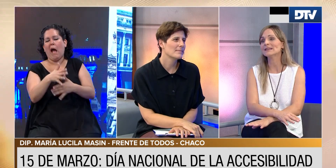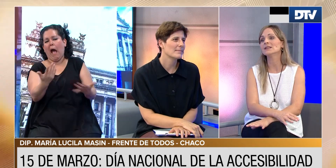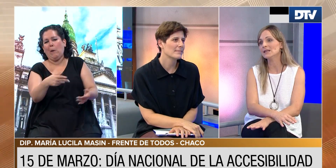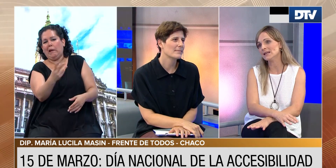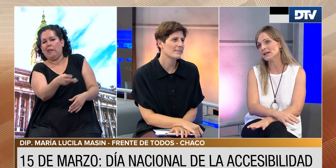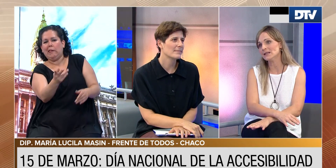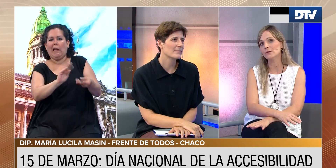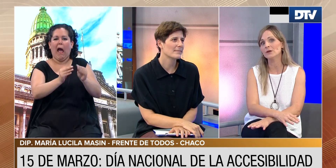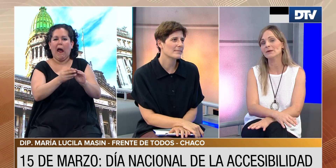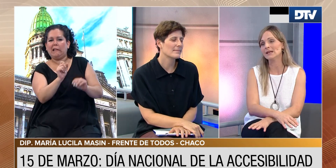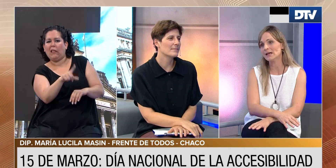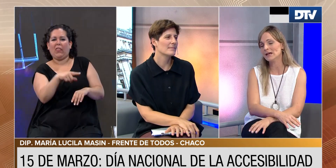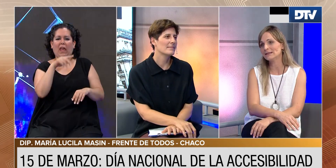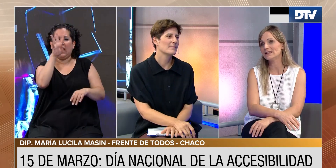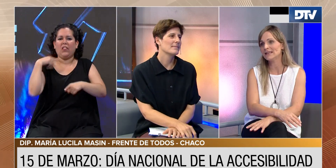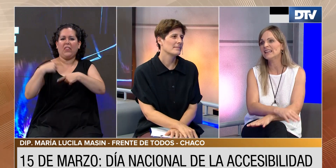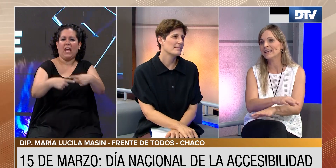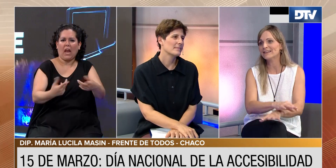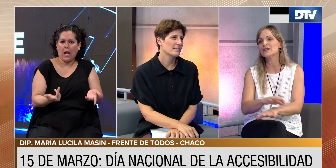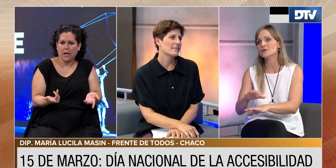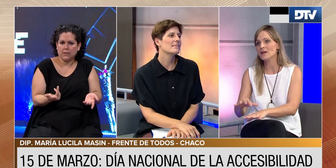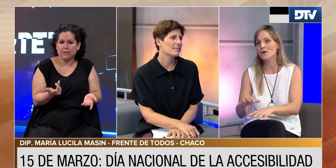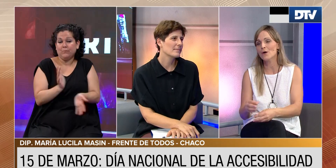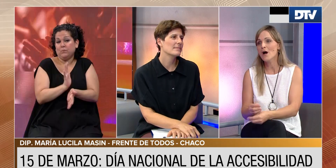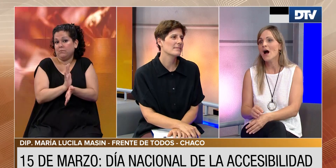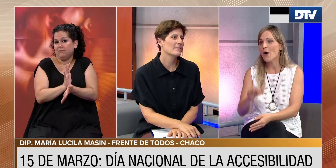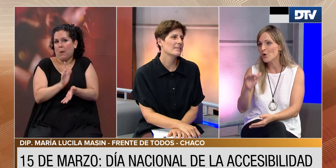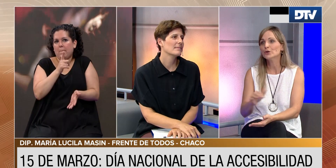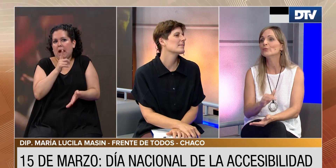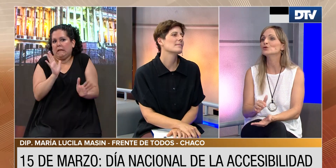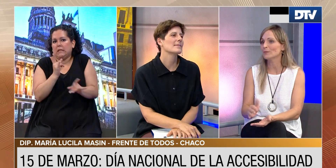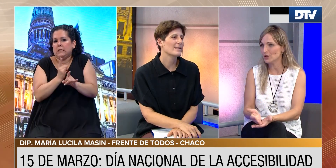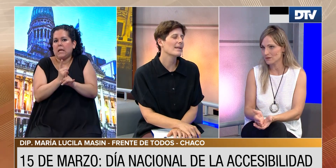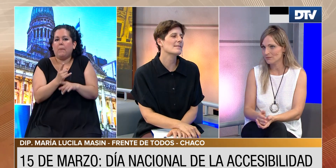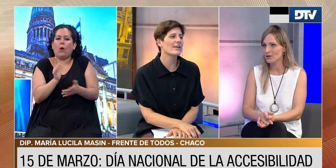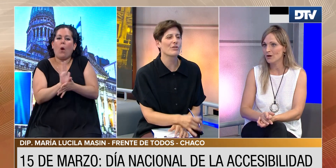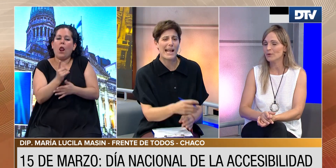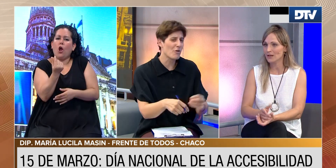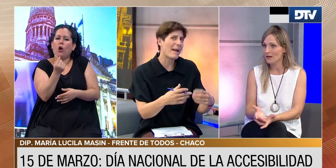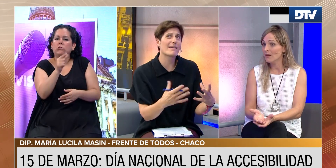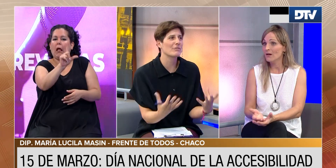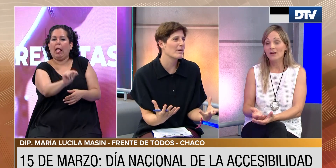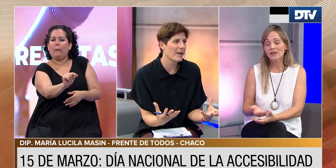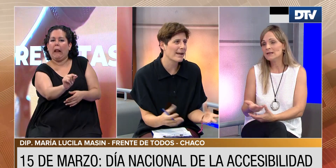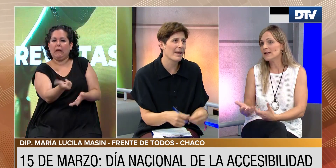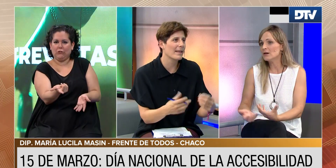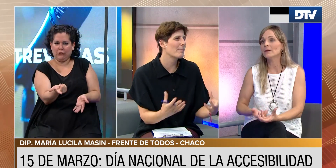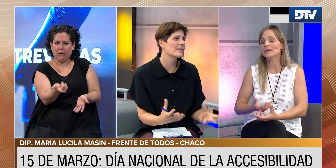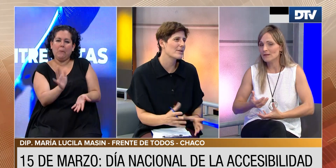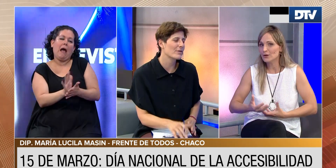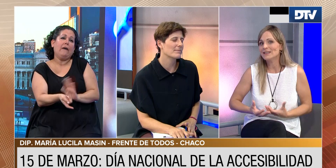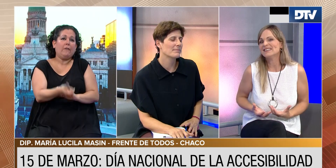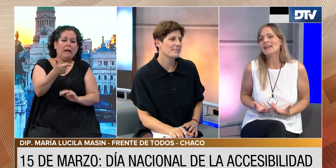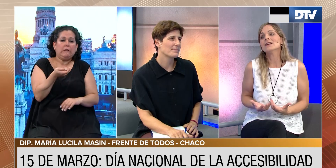bueno, el arte indígena de alguna manera tiene que estar asociado a un costo mucho menor. Exacto, ¿no? y algo práctico además, nada